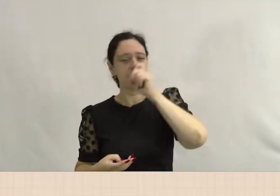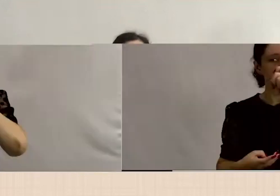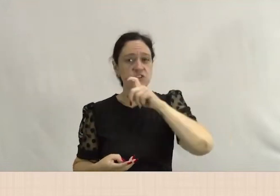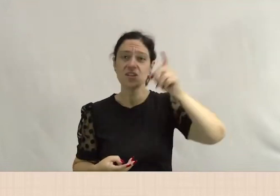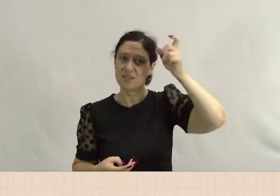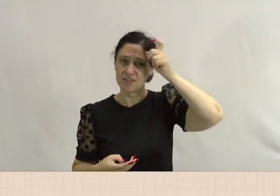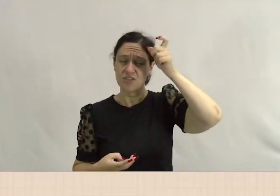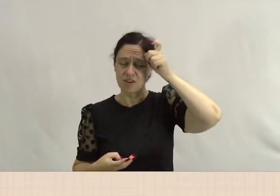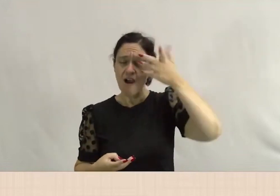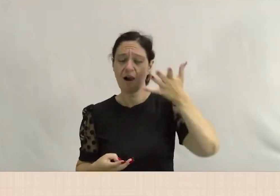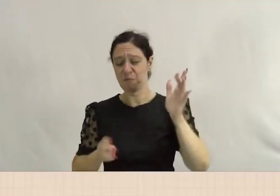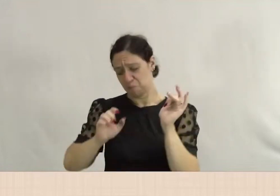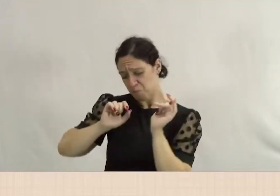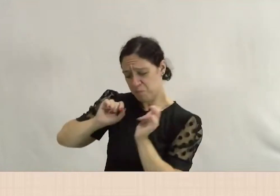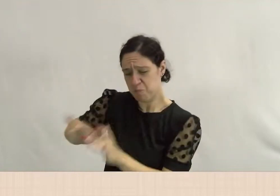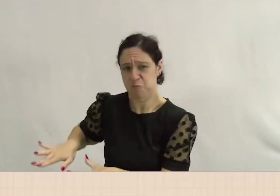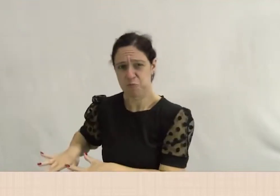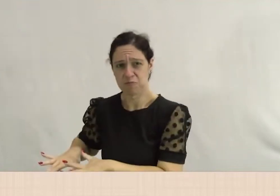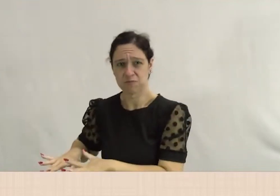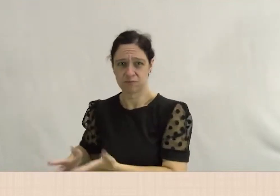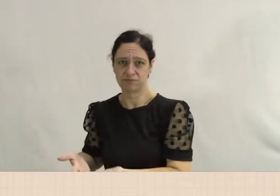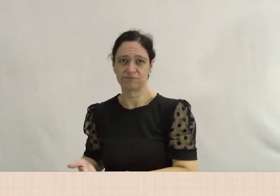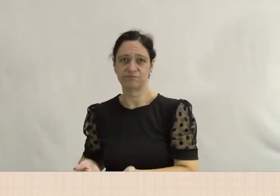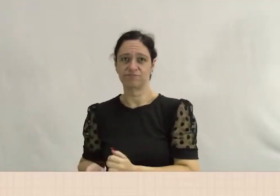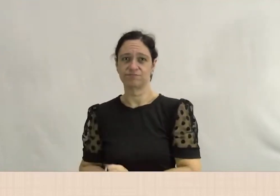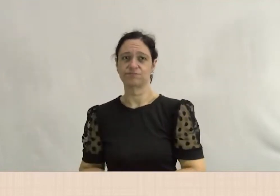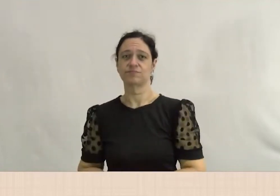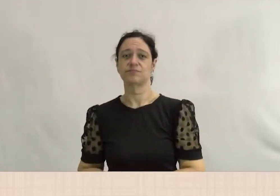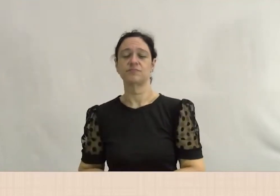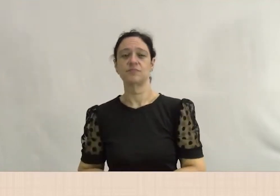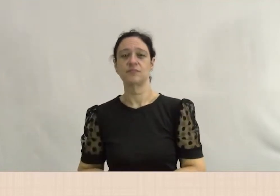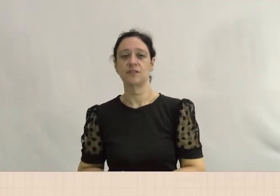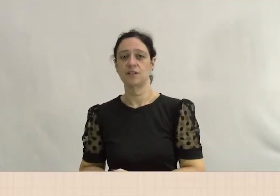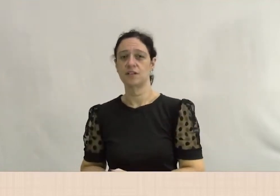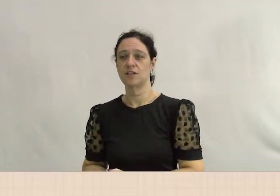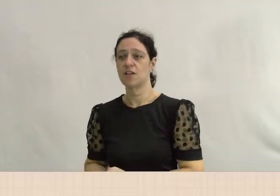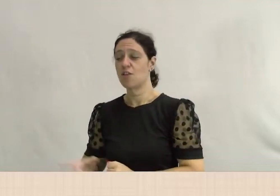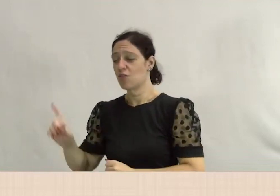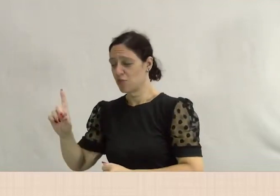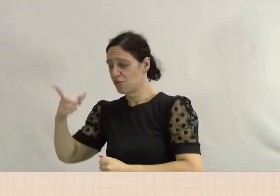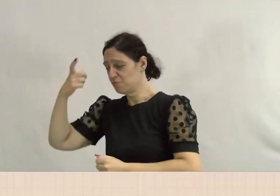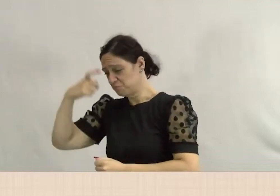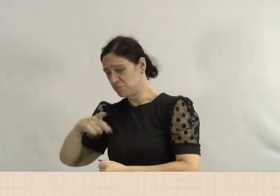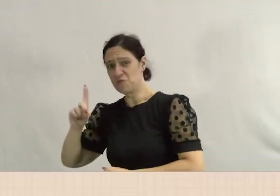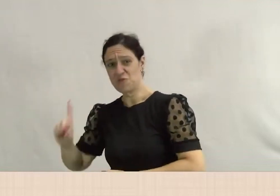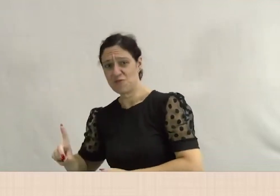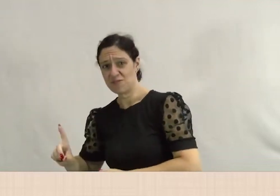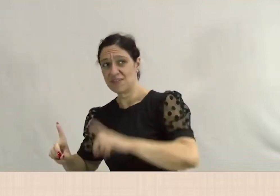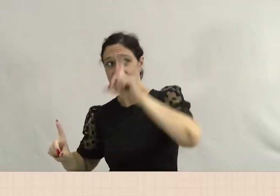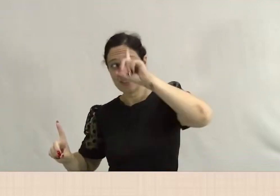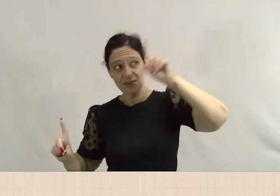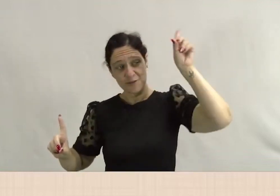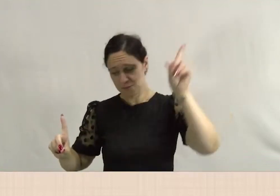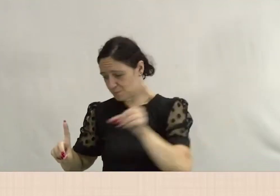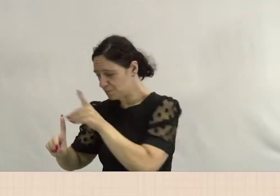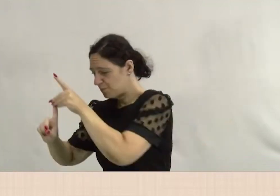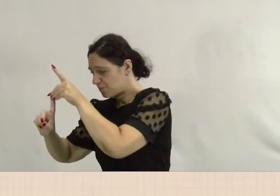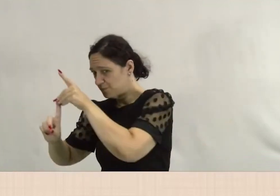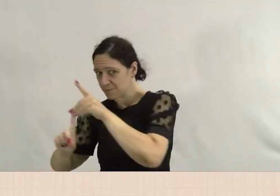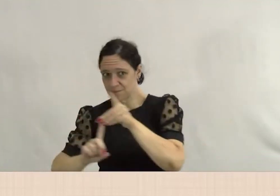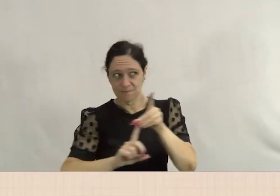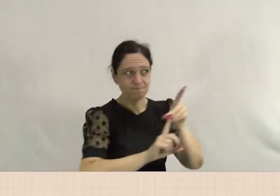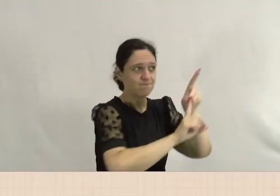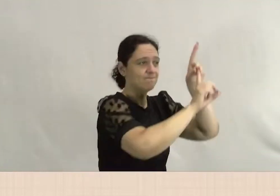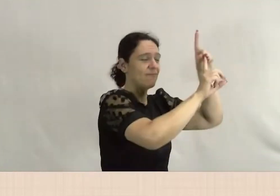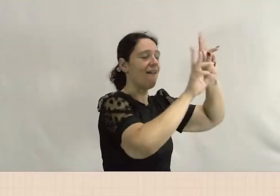Vamos ser transportados, transferidos para o reino do Filho do seu amor.